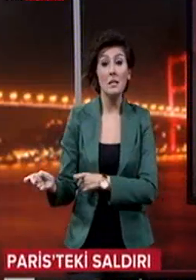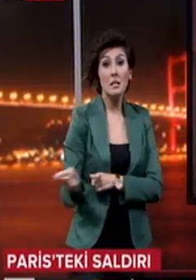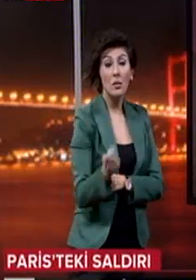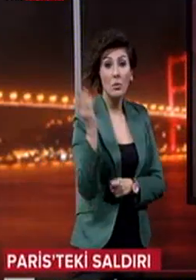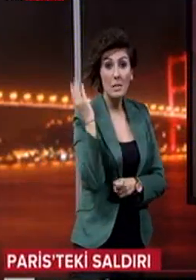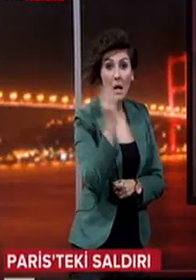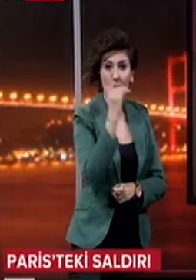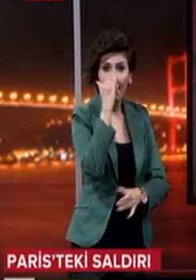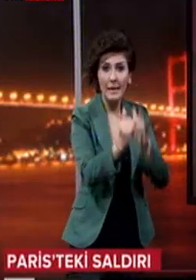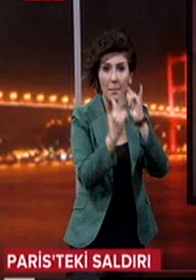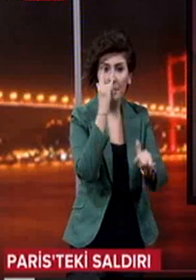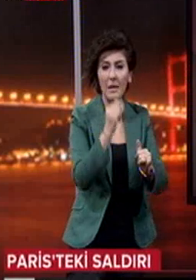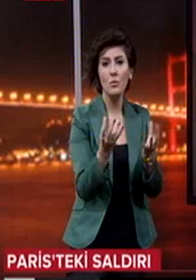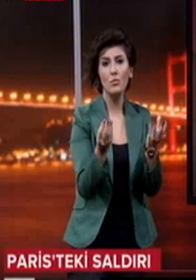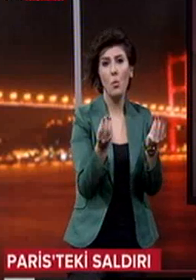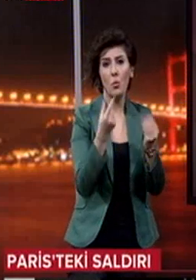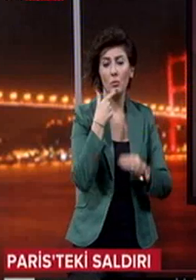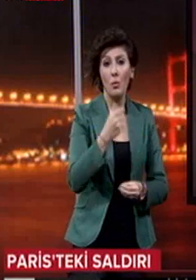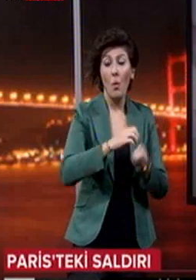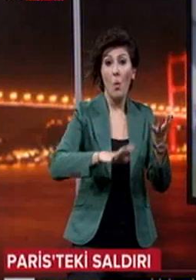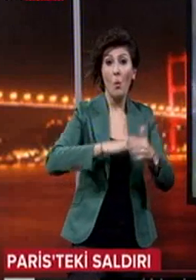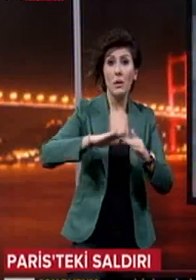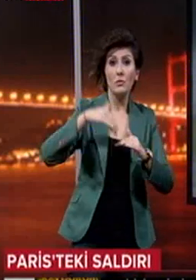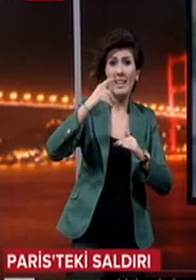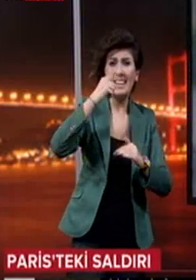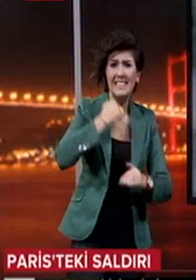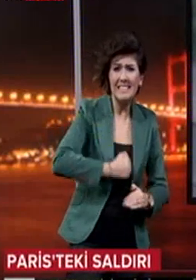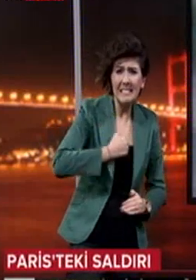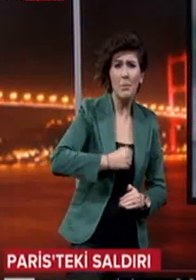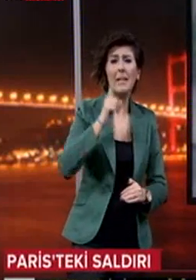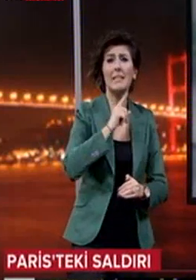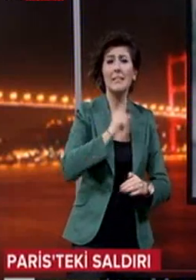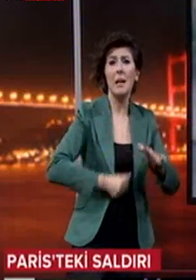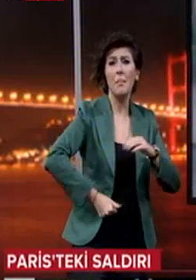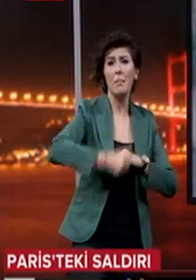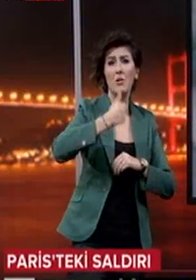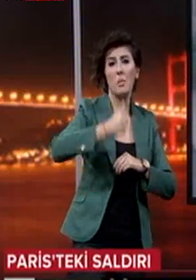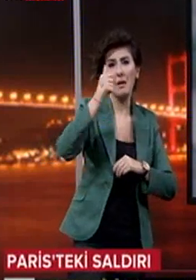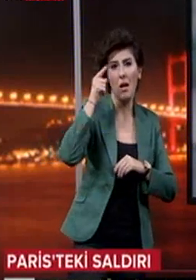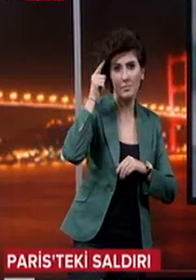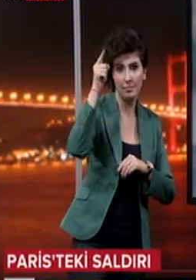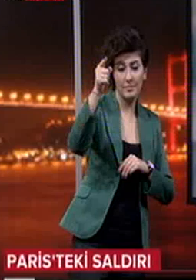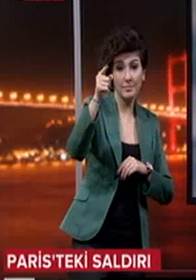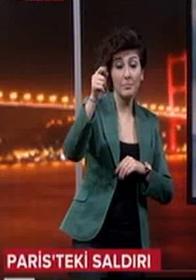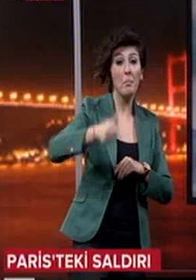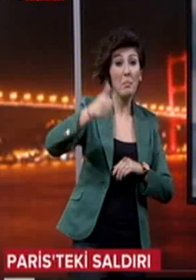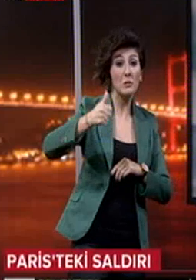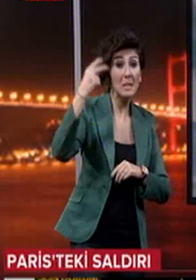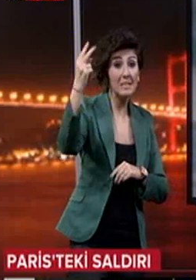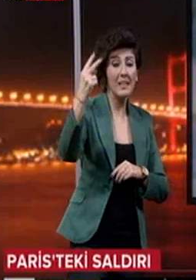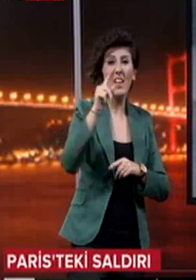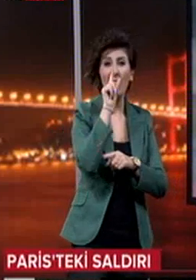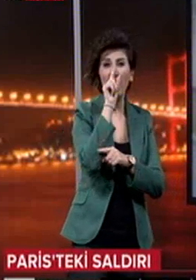Terör saldırısının tepkiler de peş peşe geldi. Olay sonrası ilk kınama İngiltere Başbakanı Cameron'dan geldi. Cameron Twitter